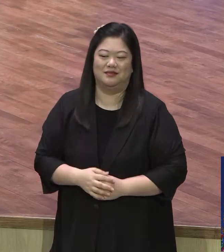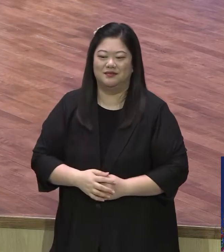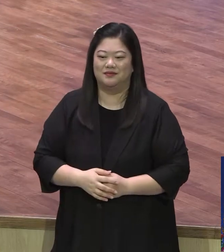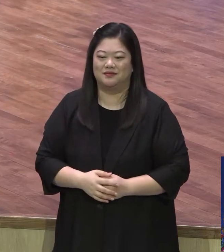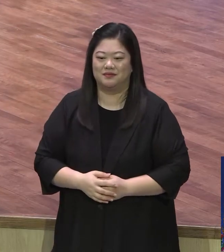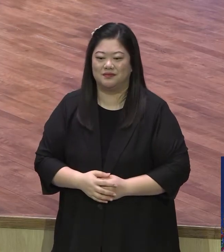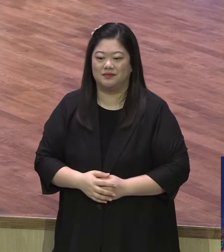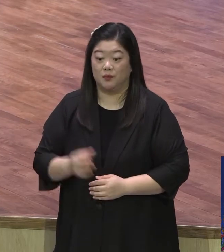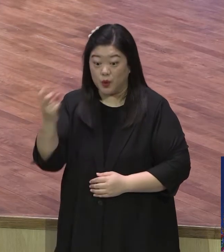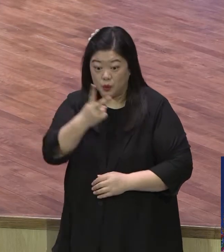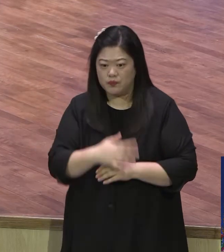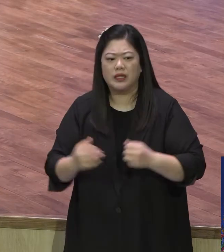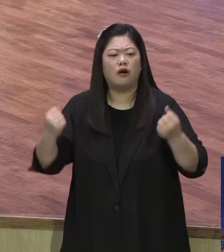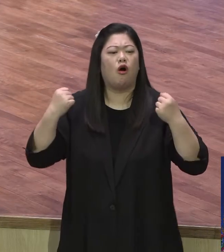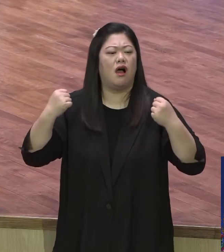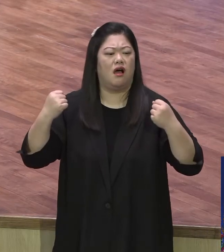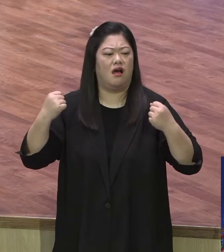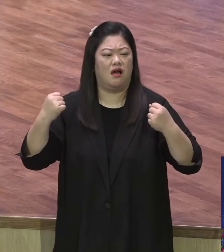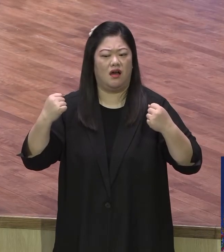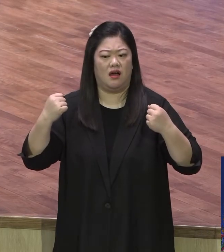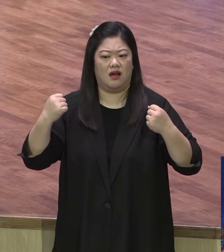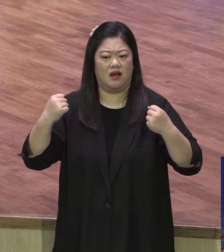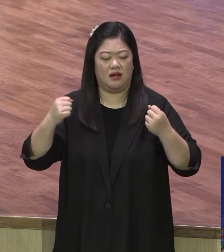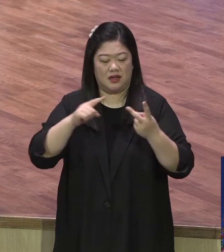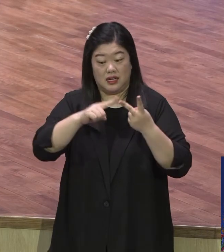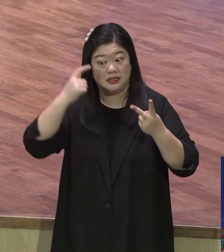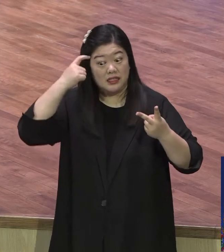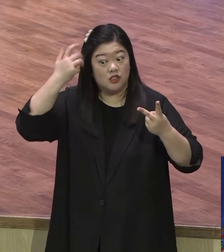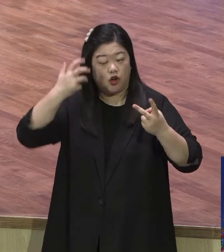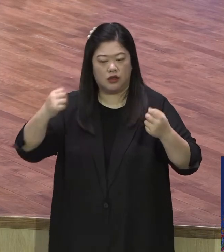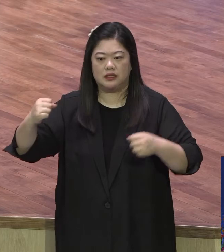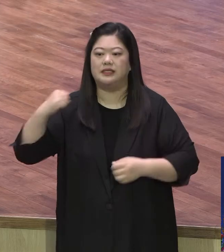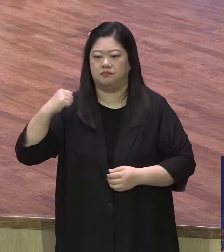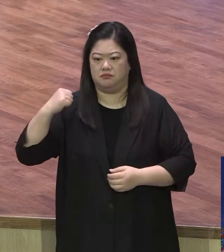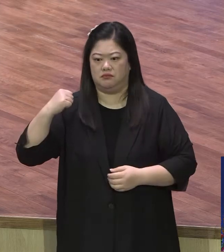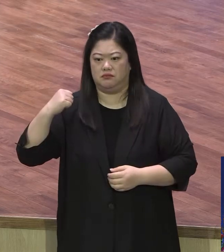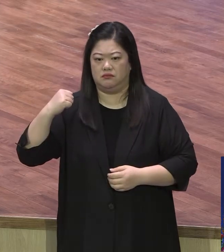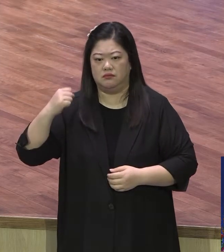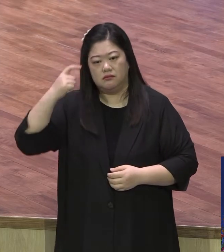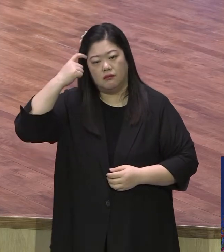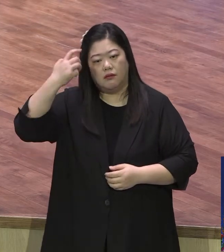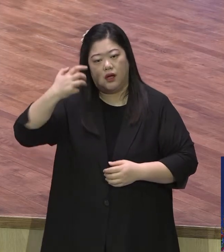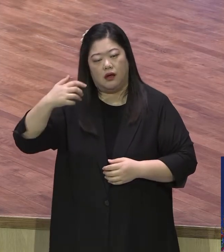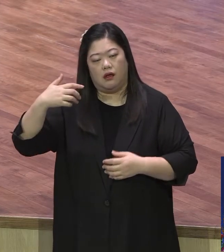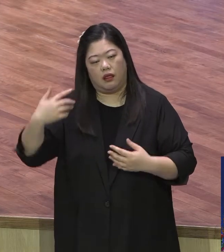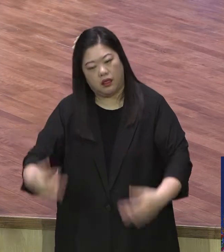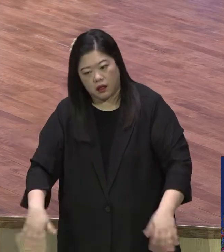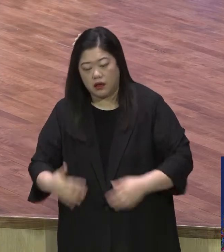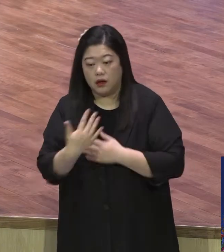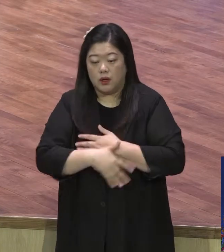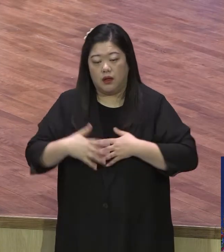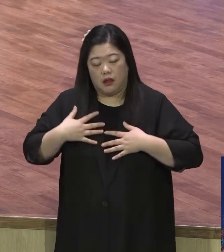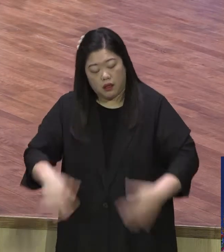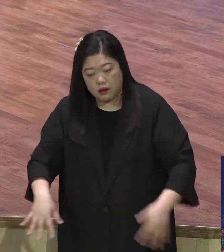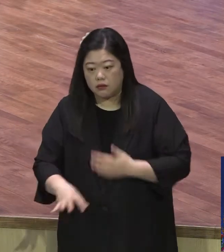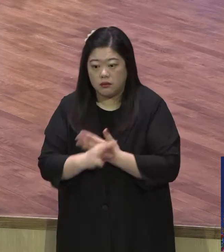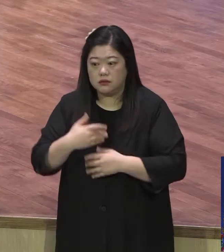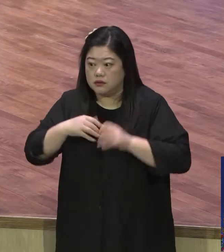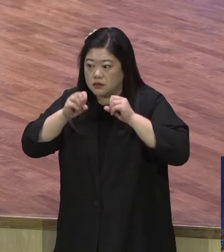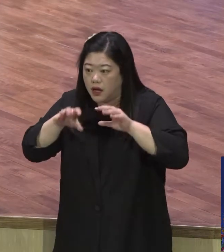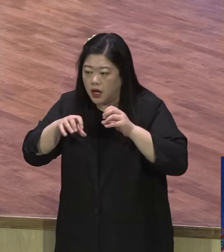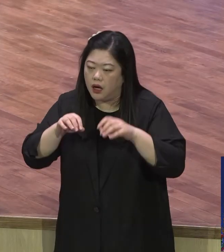체력도 또 영적힘도 키워야 됩니다 영적힘 여러분 한 사람 한 사람이 부리세가 부부처럼